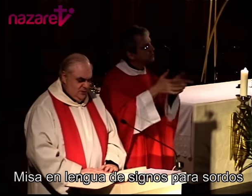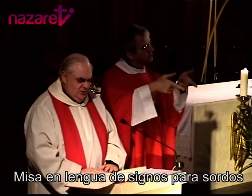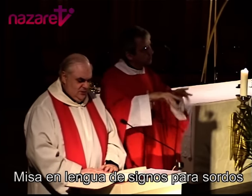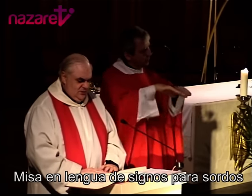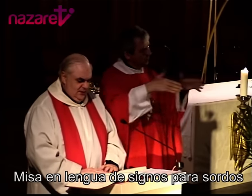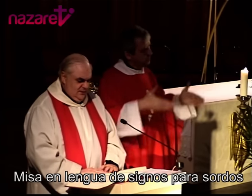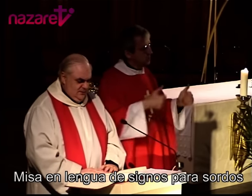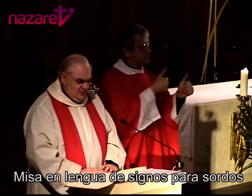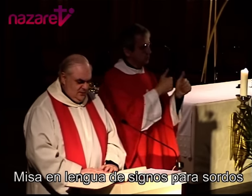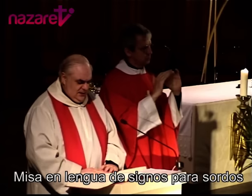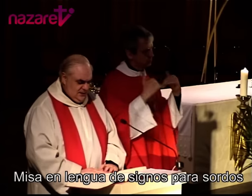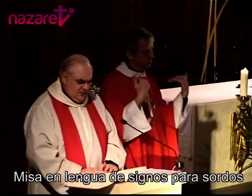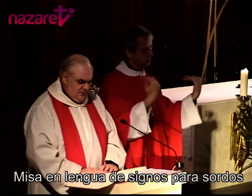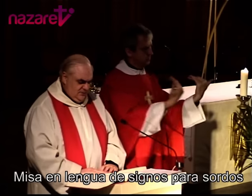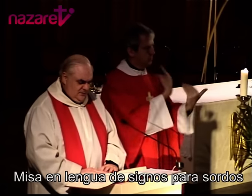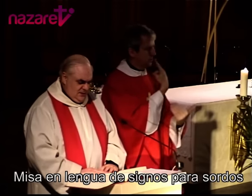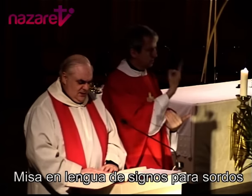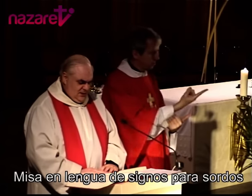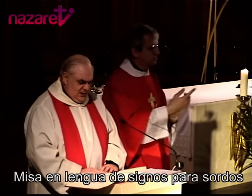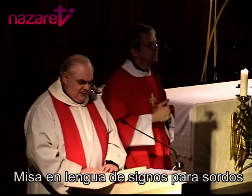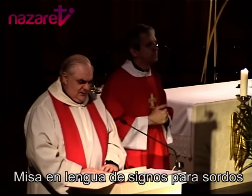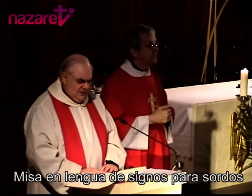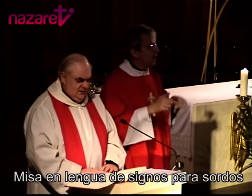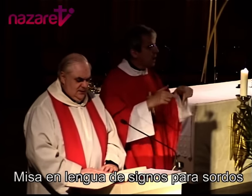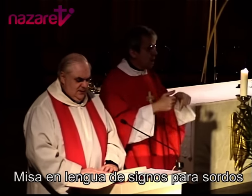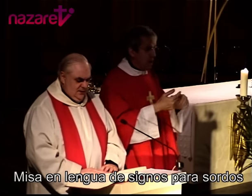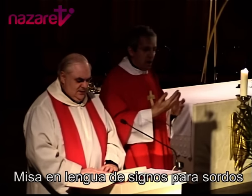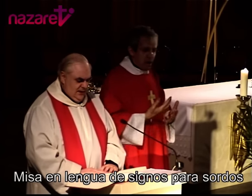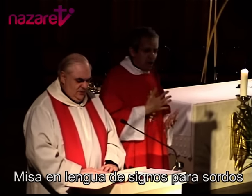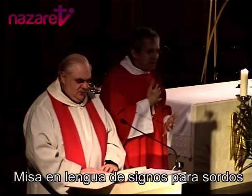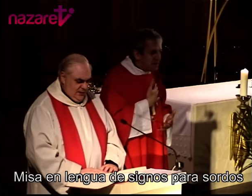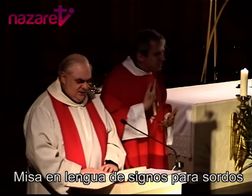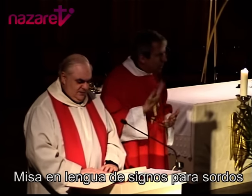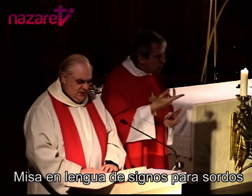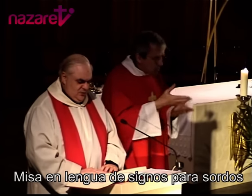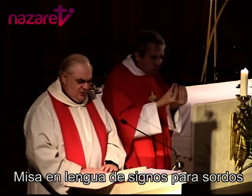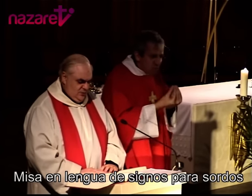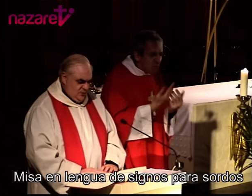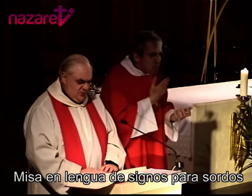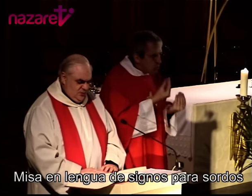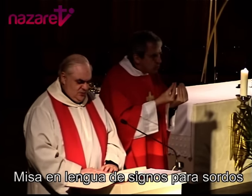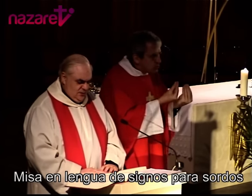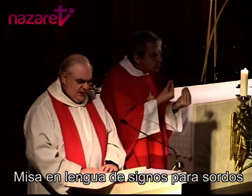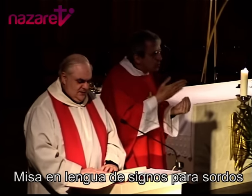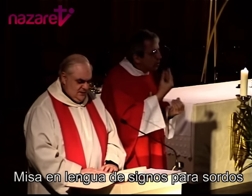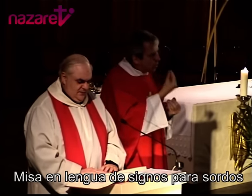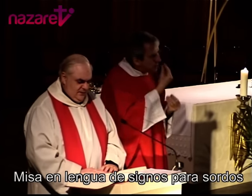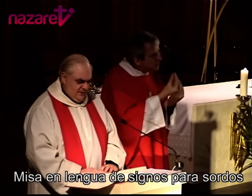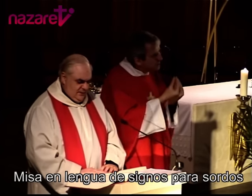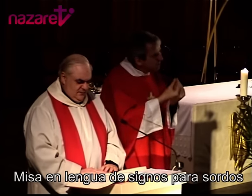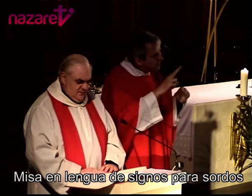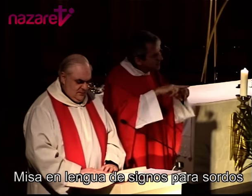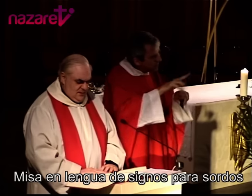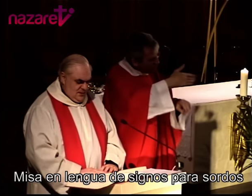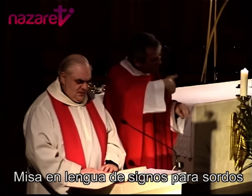los apóstoles con él, y les dijo: ardientemente he deseado comer esta Pascua con vosotros antes de